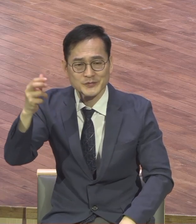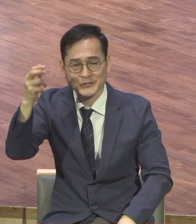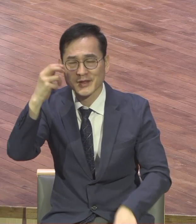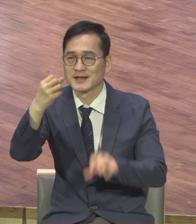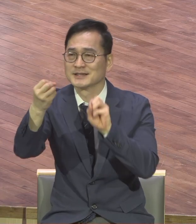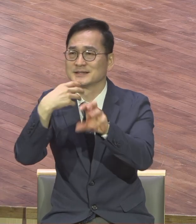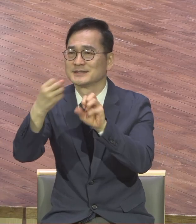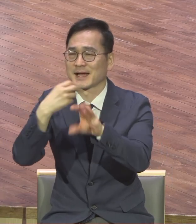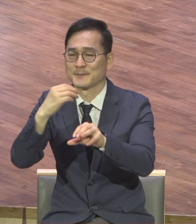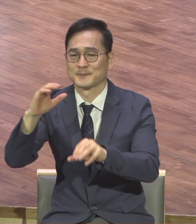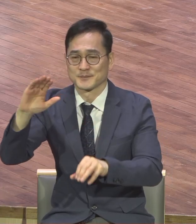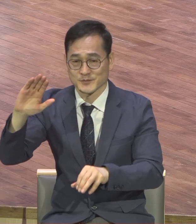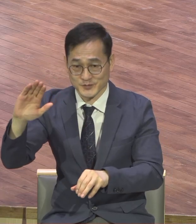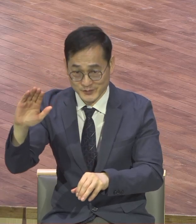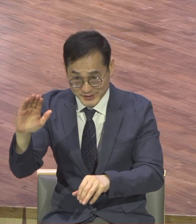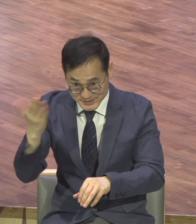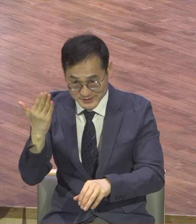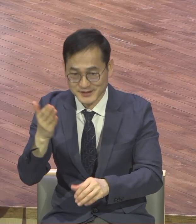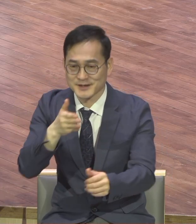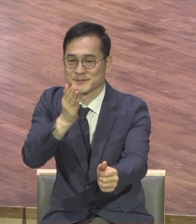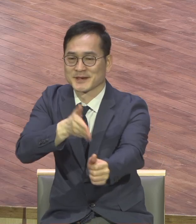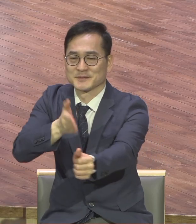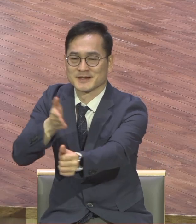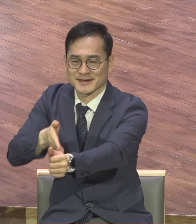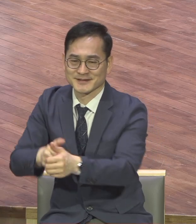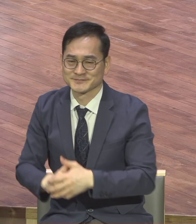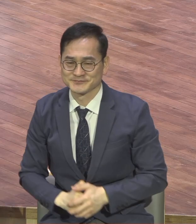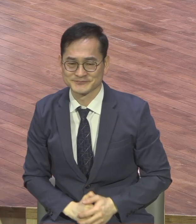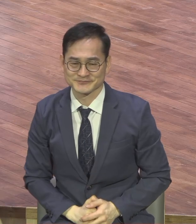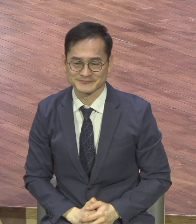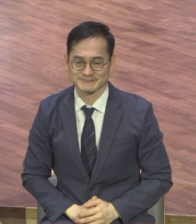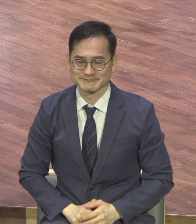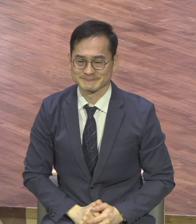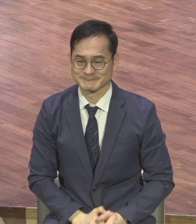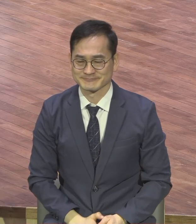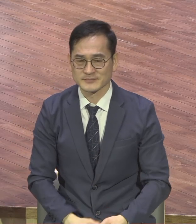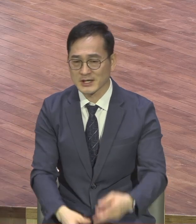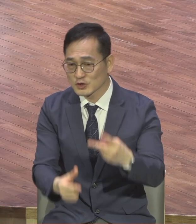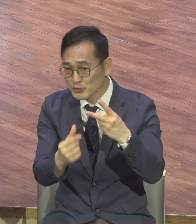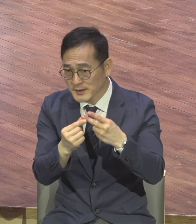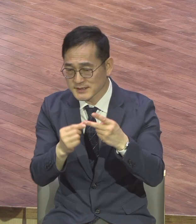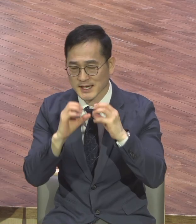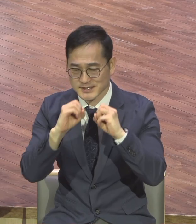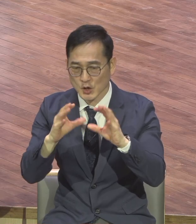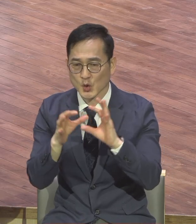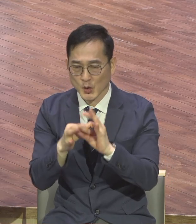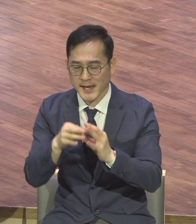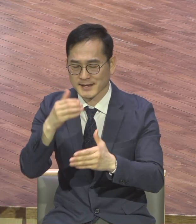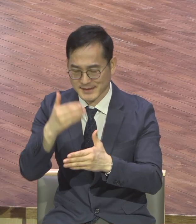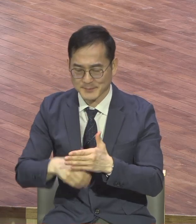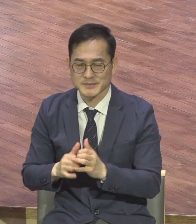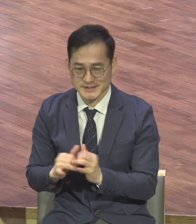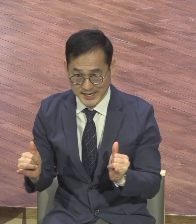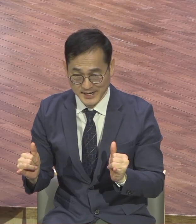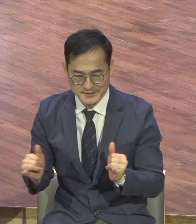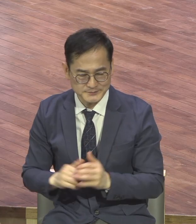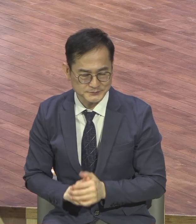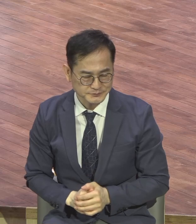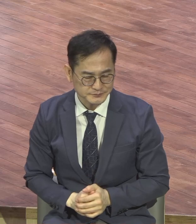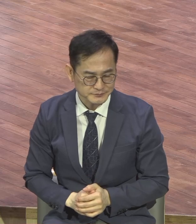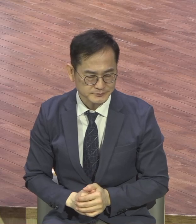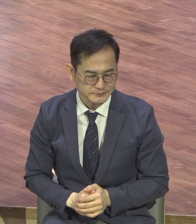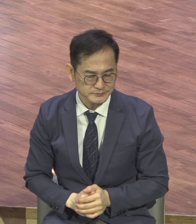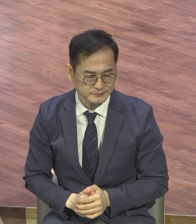제자로 다 쓰임받기를 죄문으로 축복합니다. 두 번째로 성교의 남은 자입니다. 사도 바울은 로마